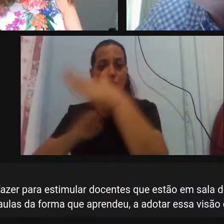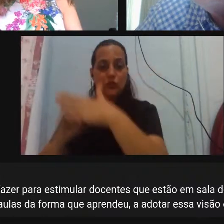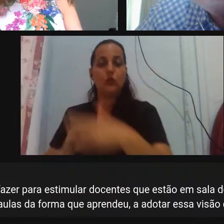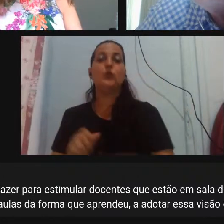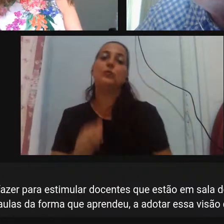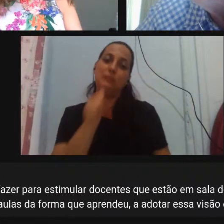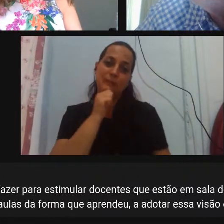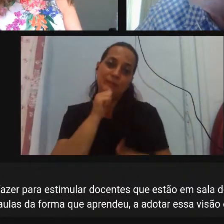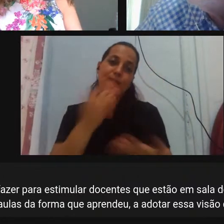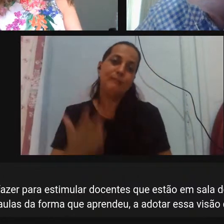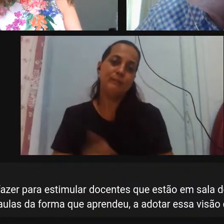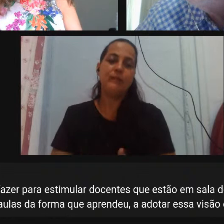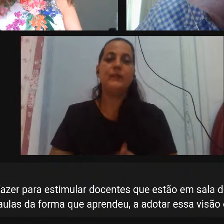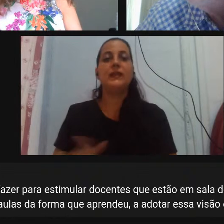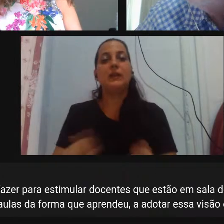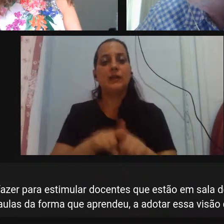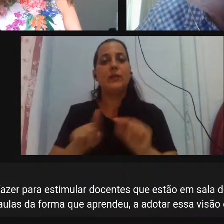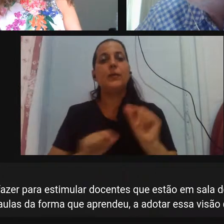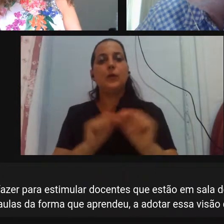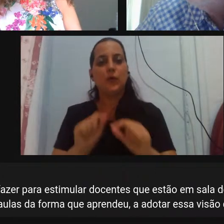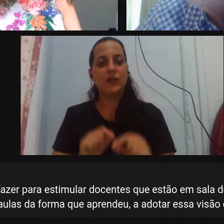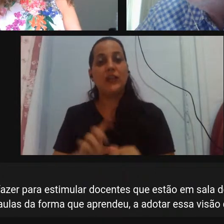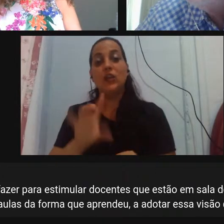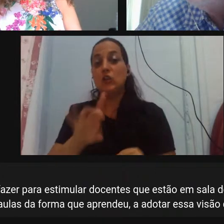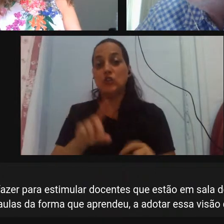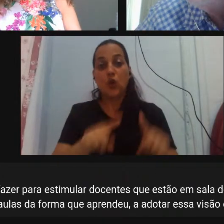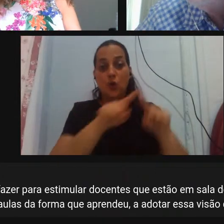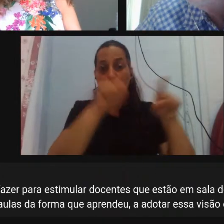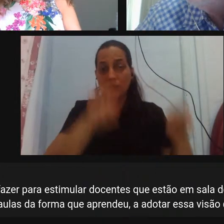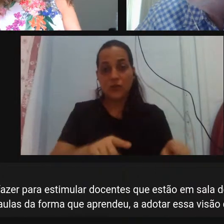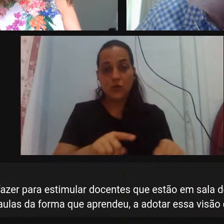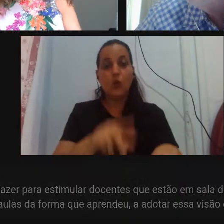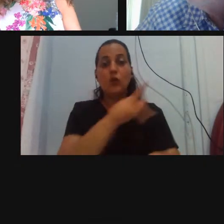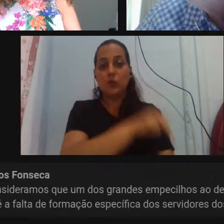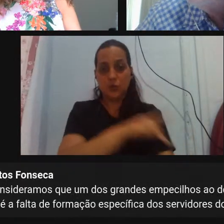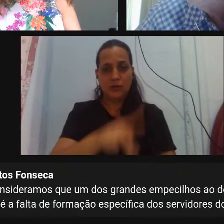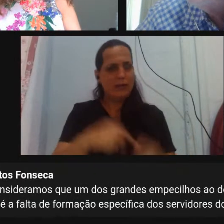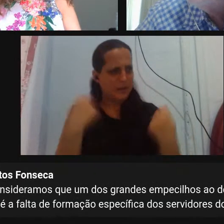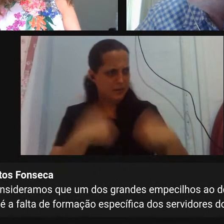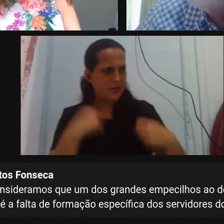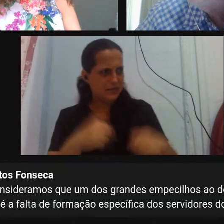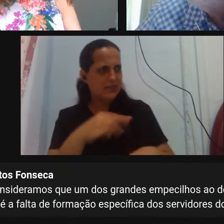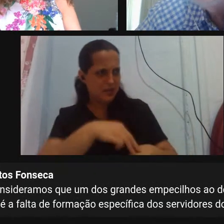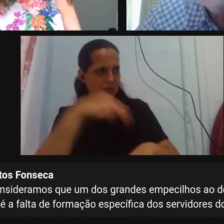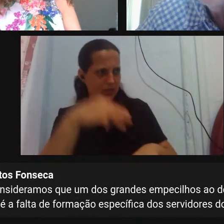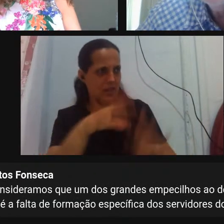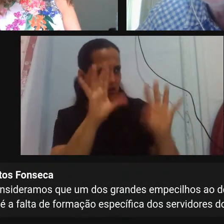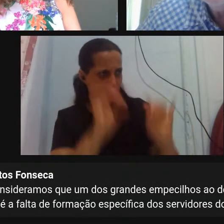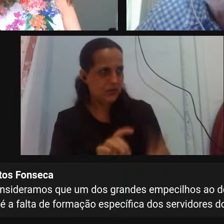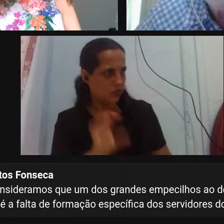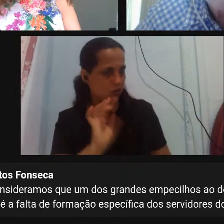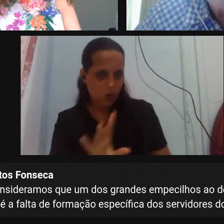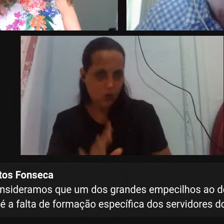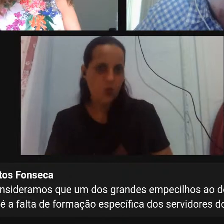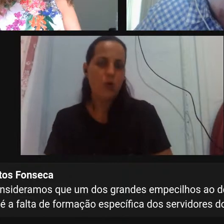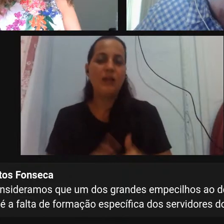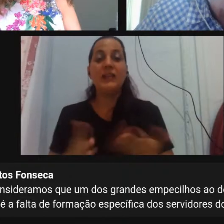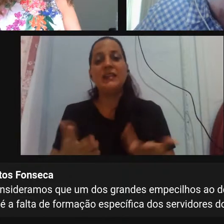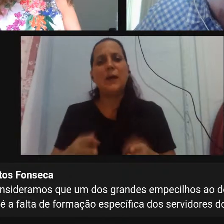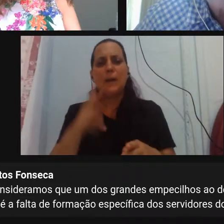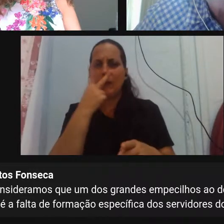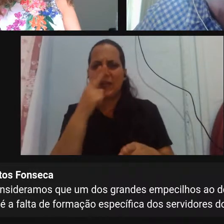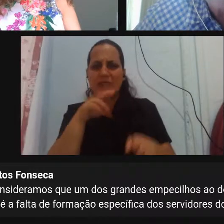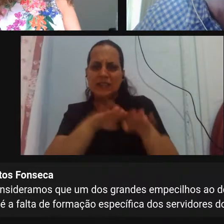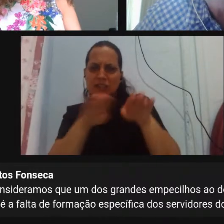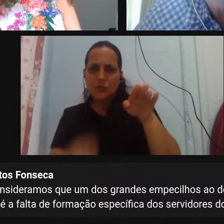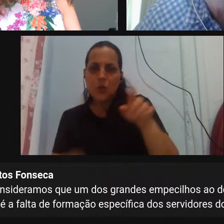ainda mais quando se considera que somente servidores docentes necessitam de formação específica, quase se menosprezando a